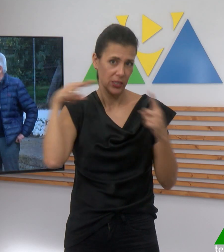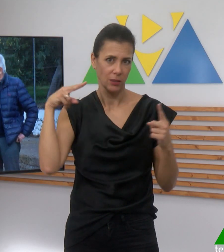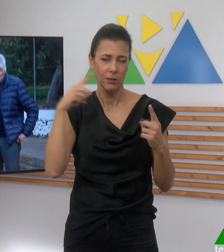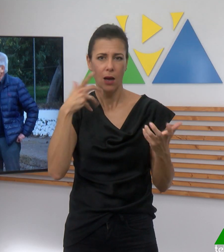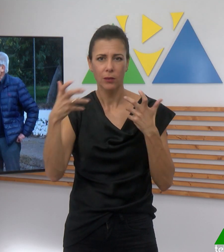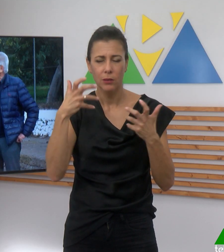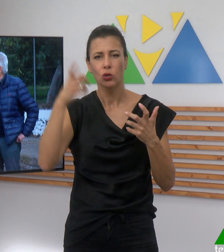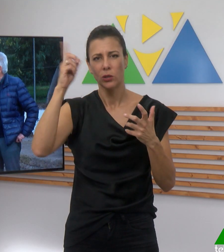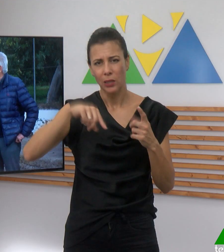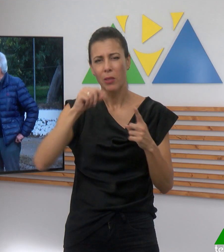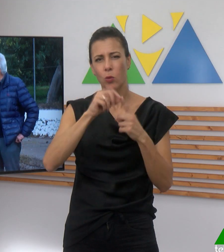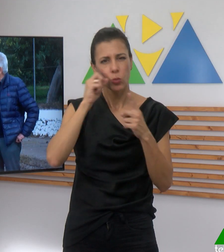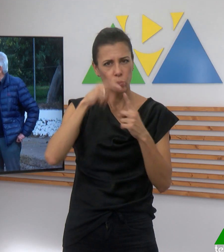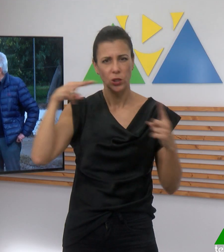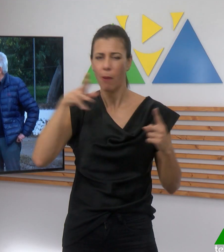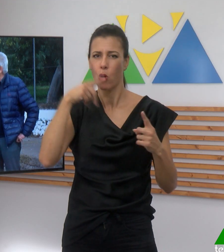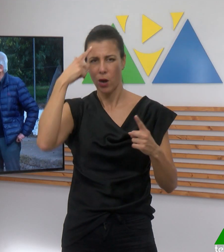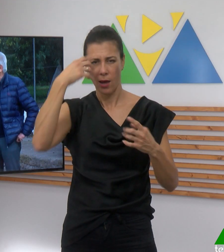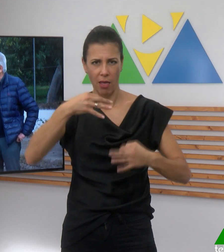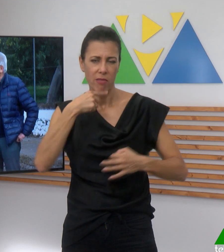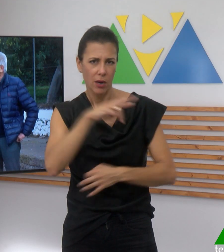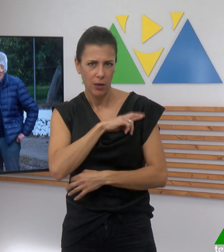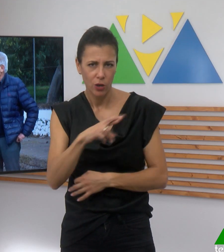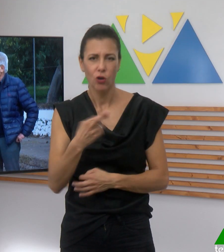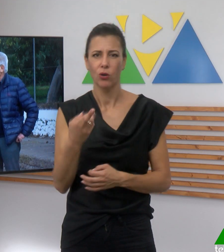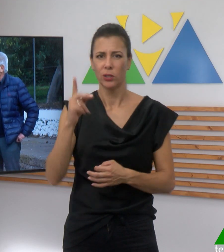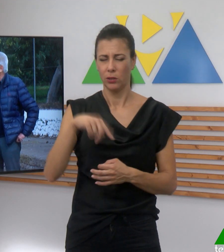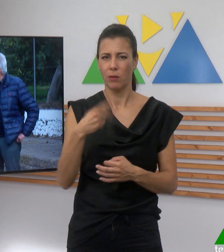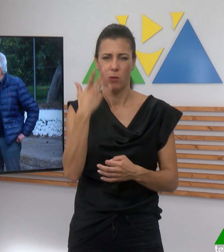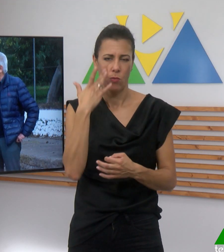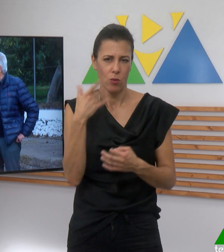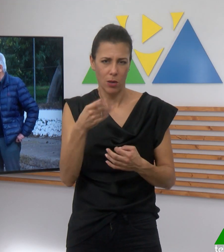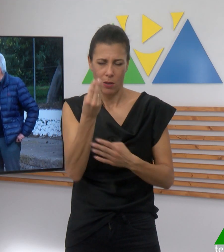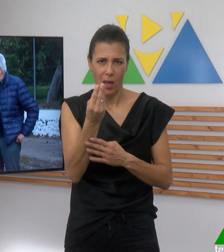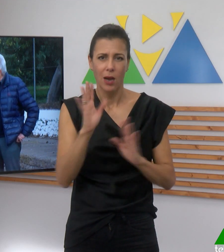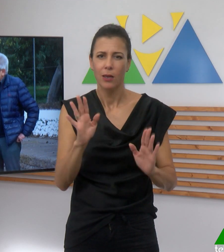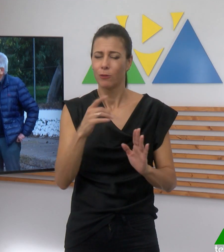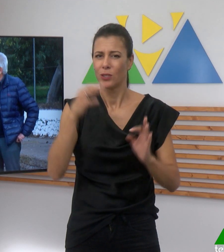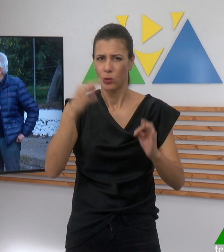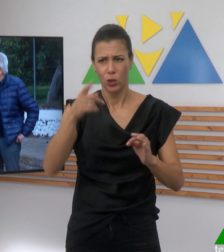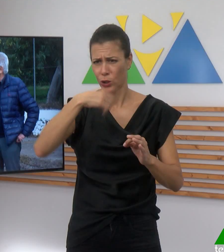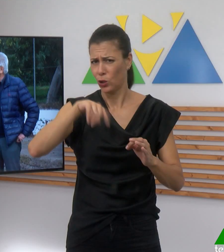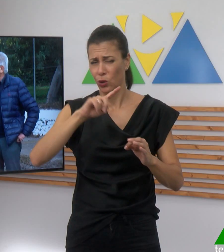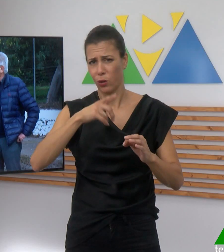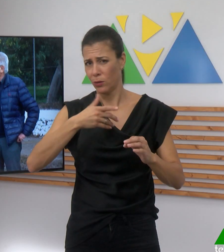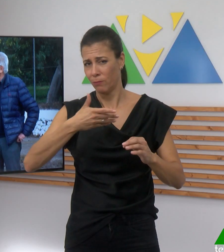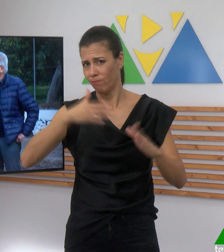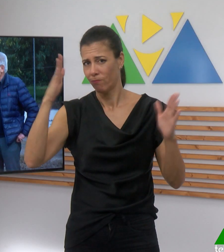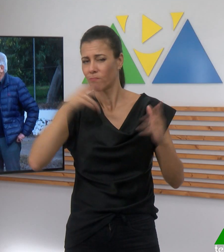el punto de vista de las creencias de la religión Milagros sima imagen y era super venerado el Cristo patora era muy